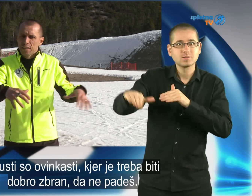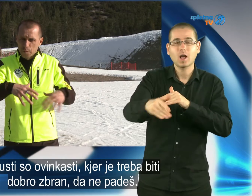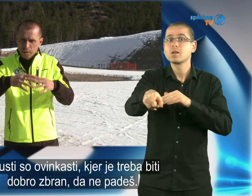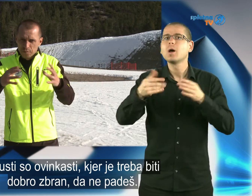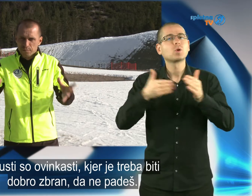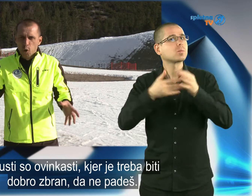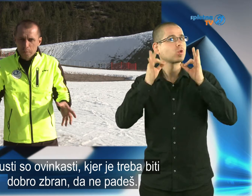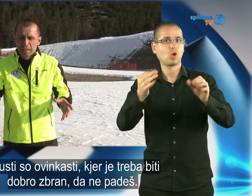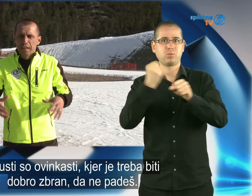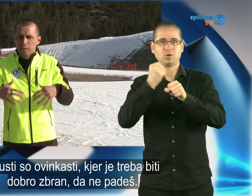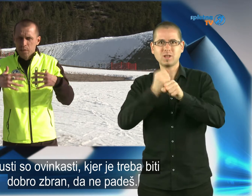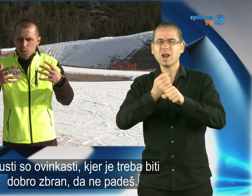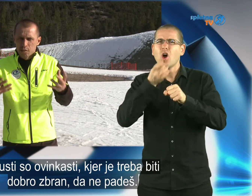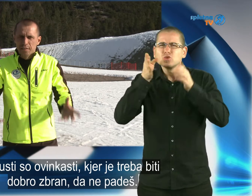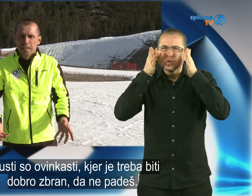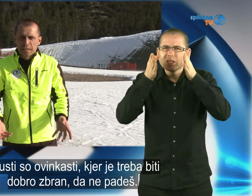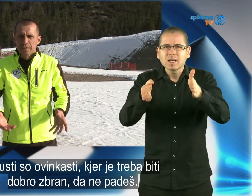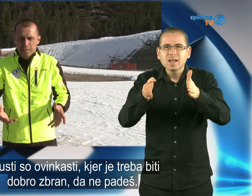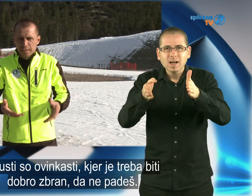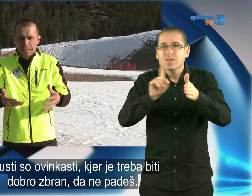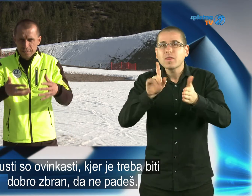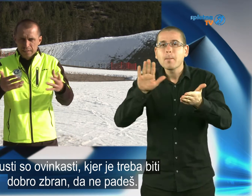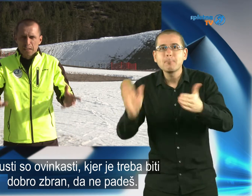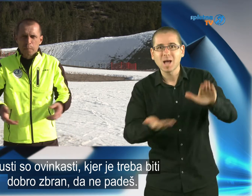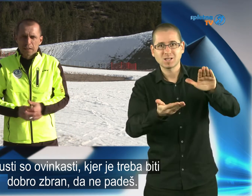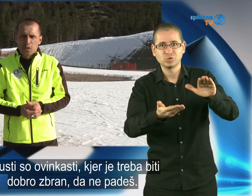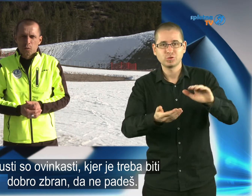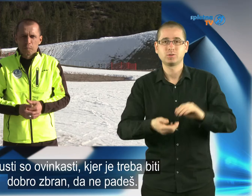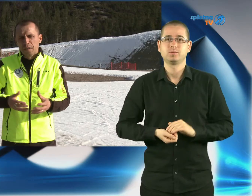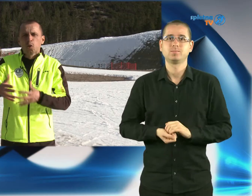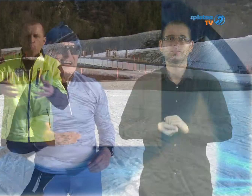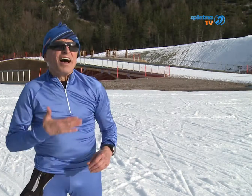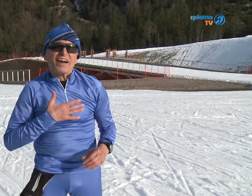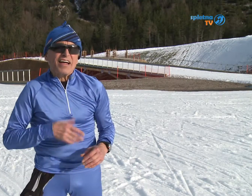kjer je treba dobro delati, biti skoncentriran, da ne padeš in tako.